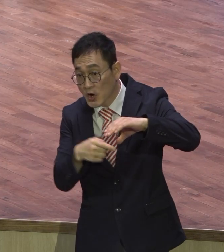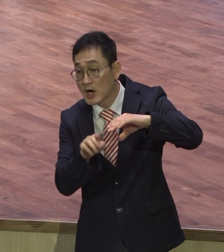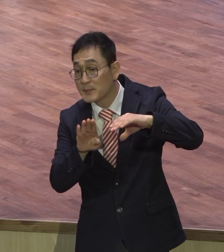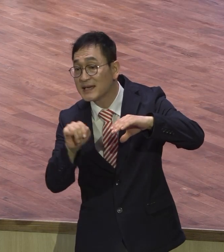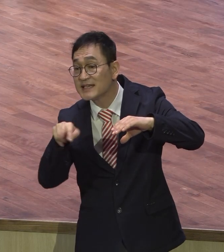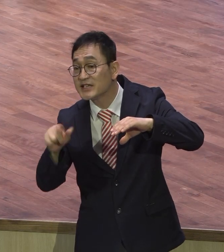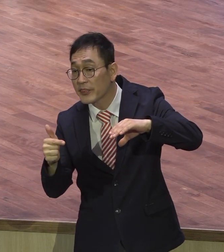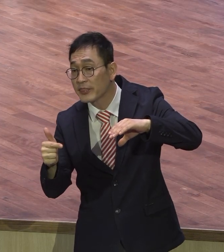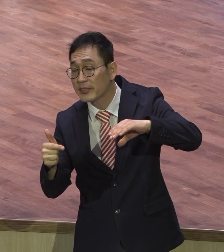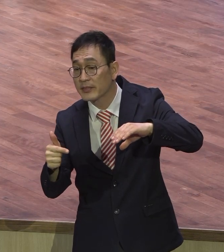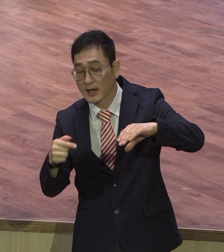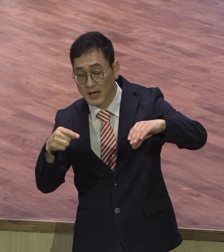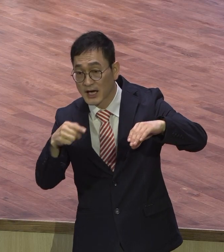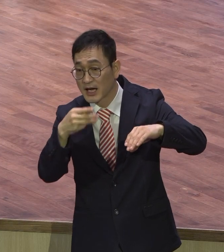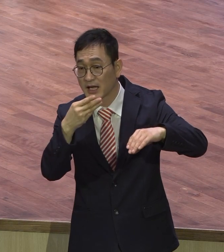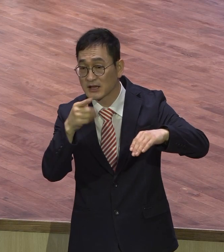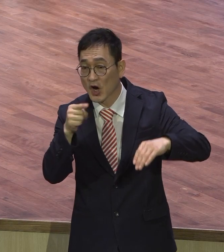안 보여.